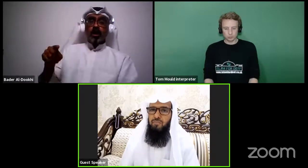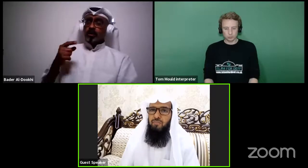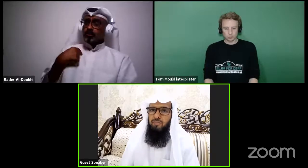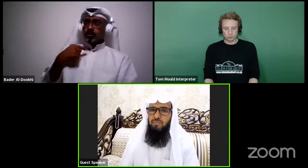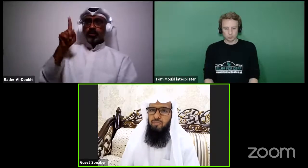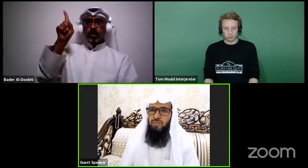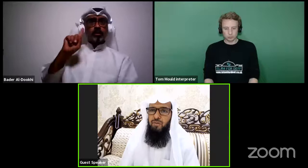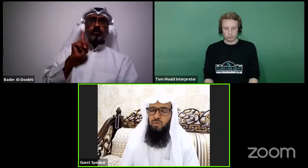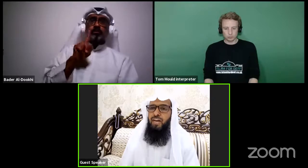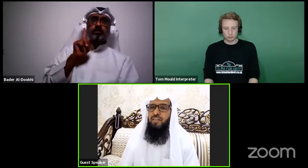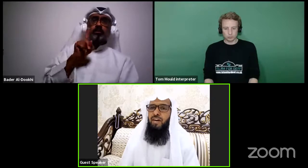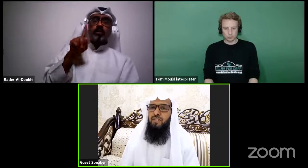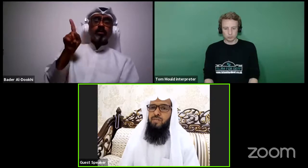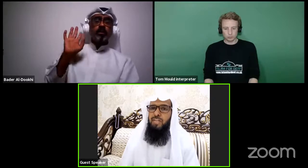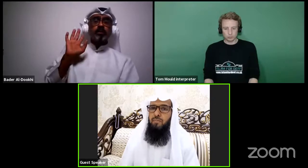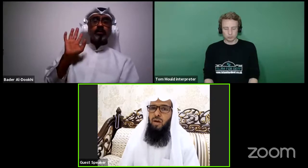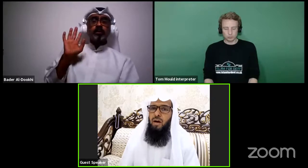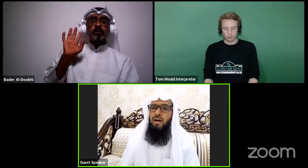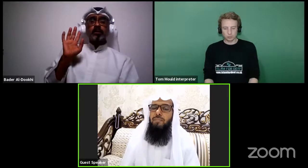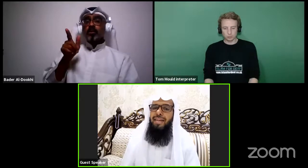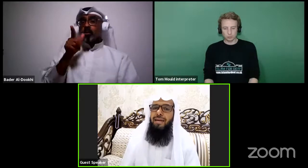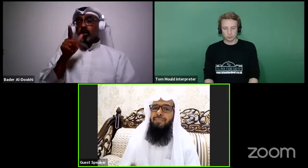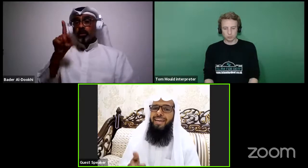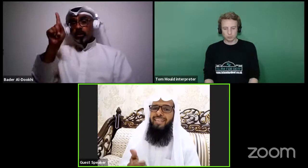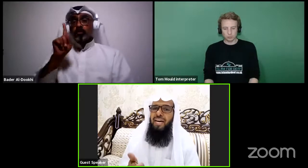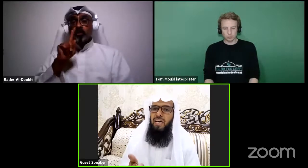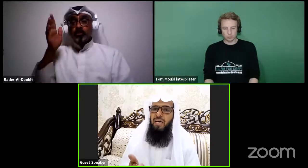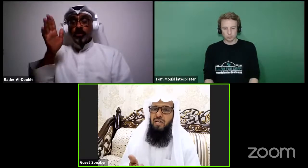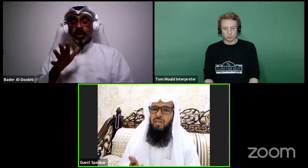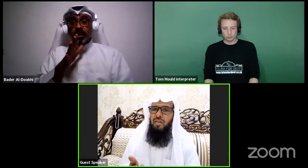منك. ولهذا قال النبي صلى الله عليه وسلم: قال من